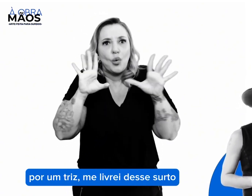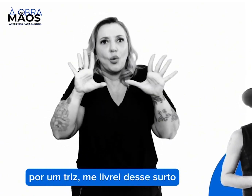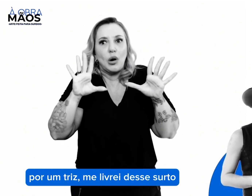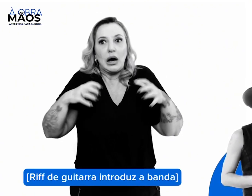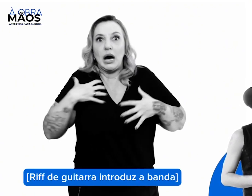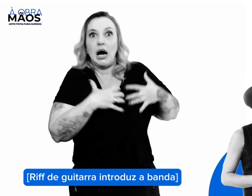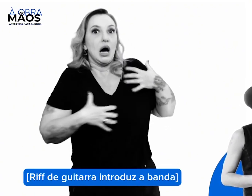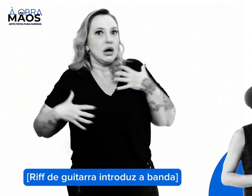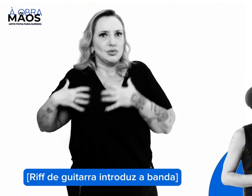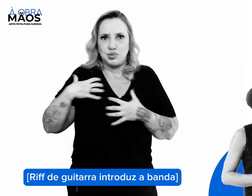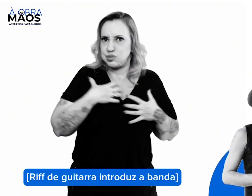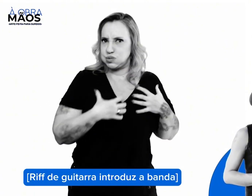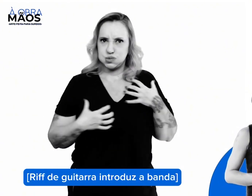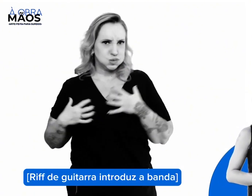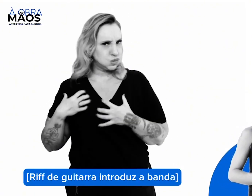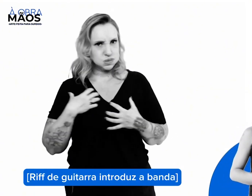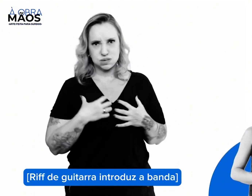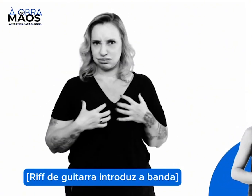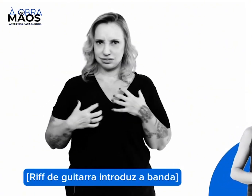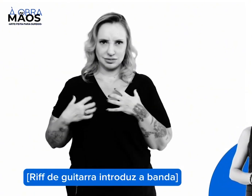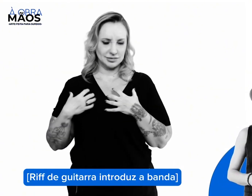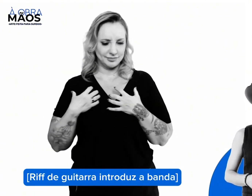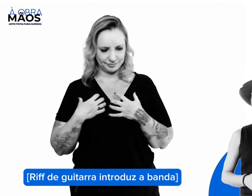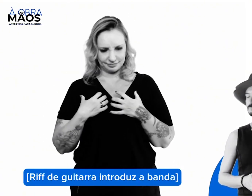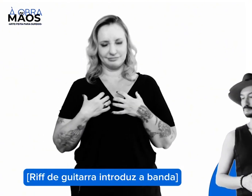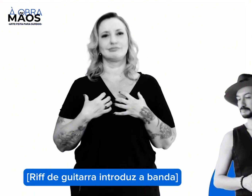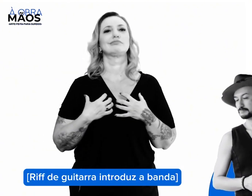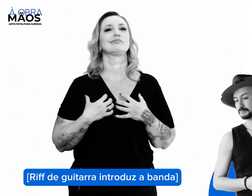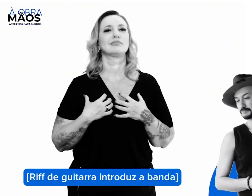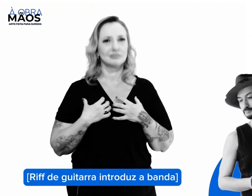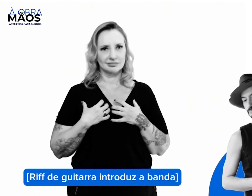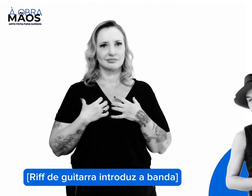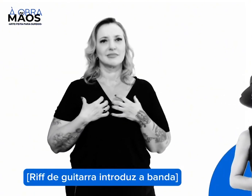produz e também participa do clipe musical.